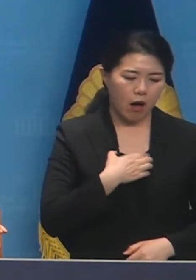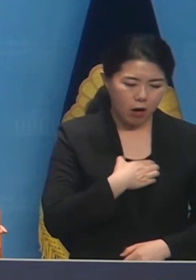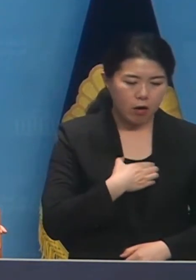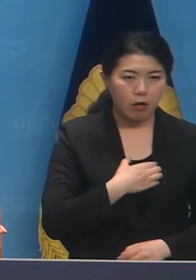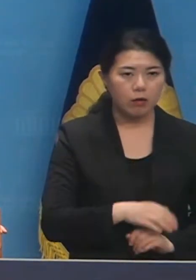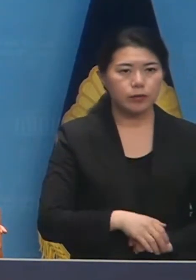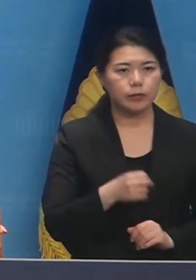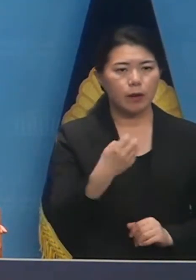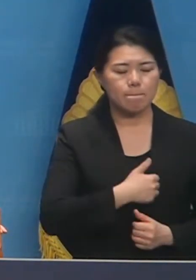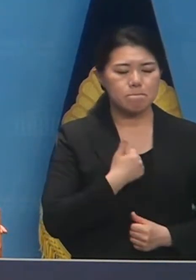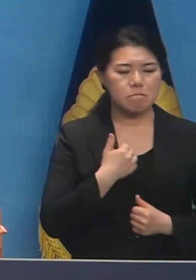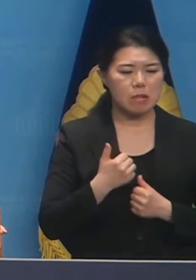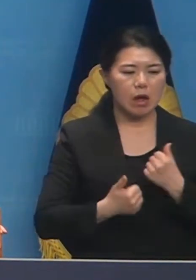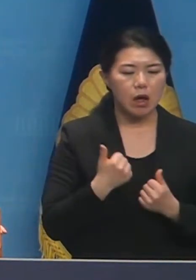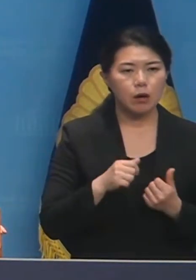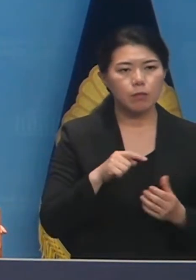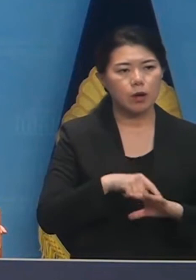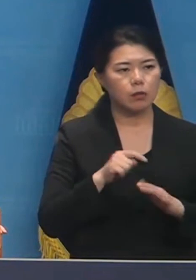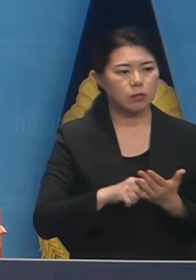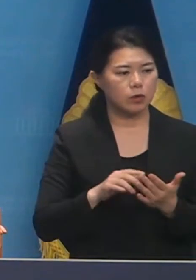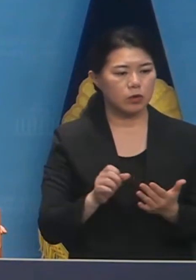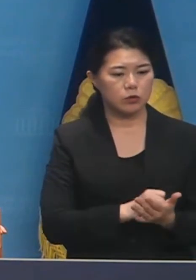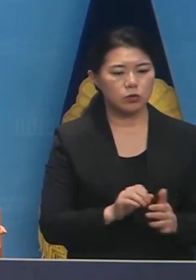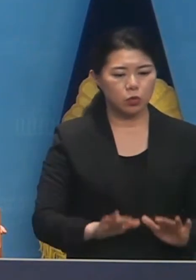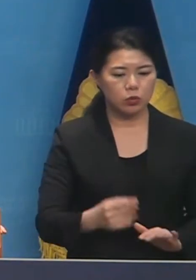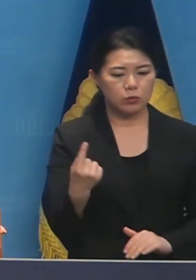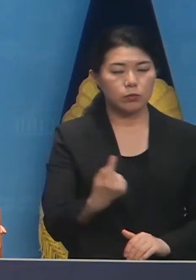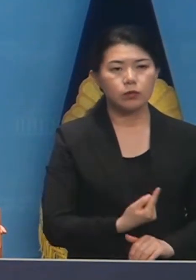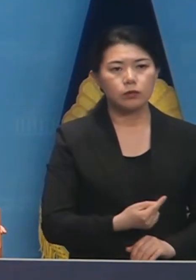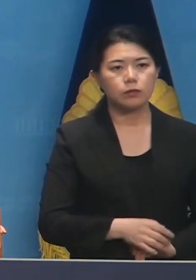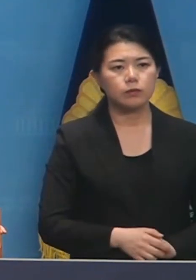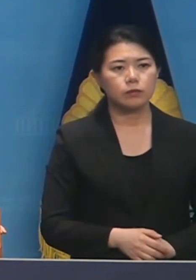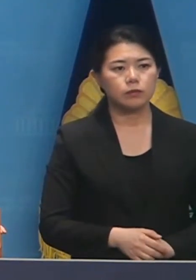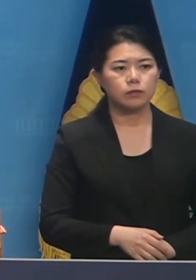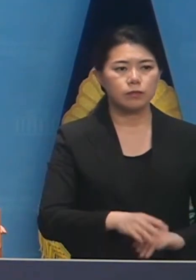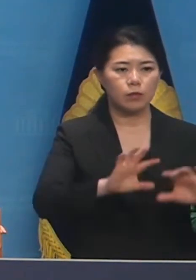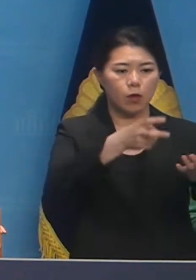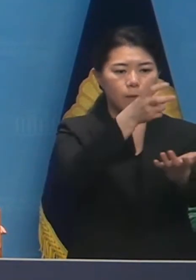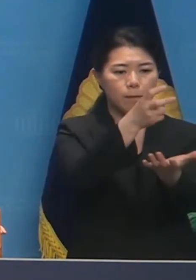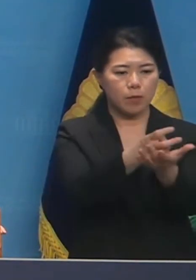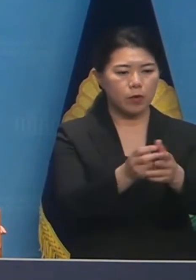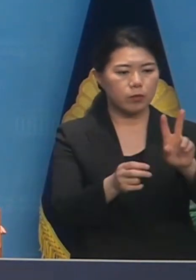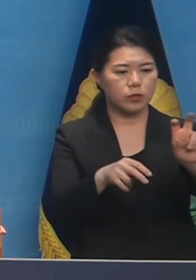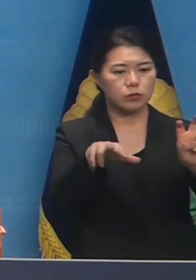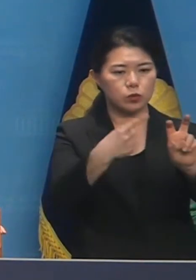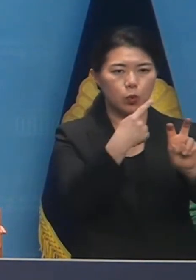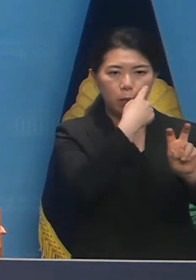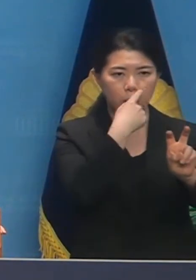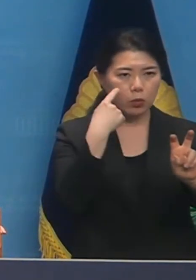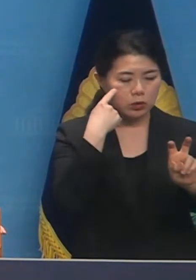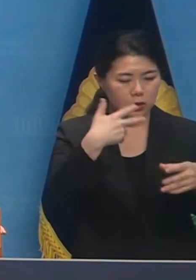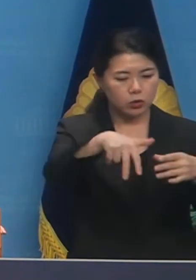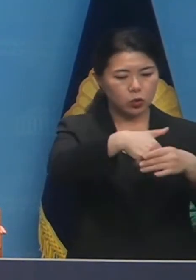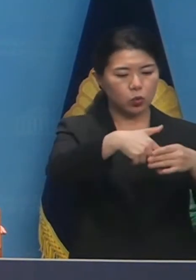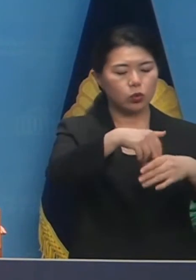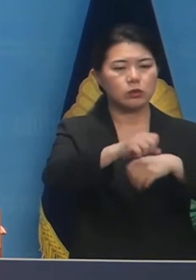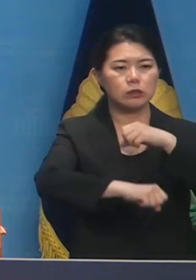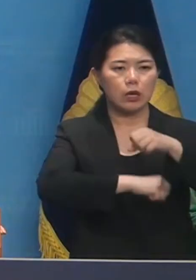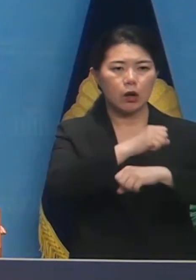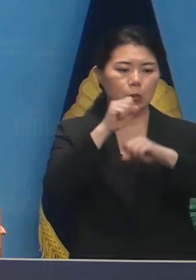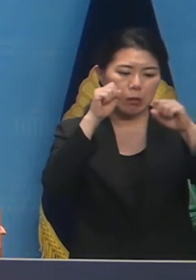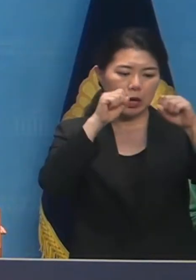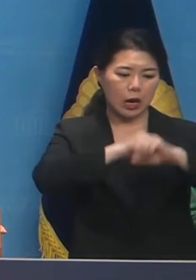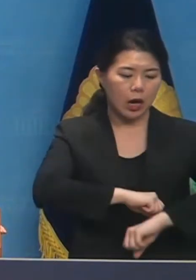우려와 분노를 담아 이 자리에 모였습니다. 헌법 제20조가 보장하는 종교의 자유가